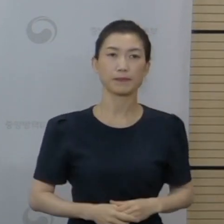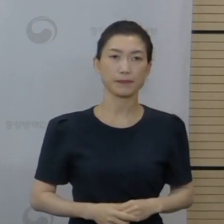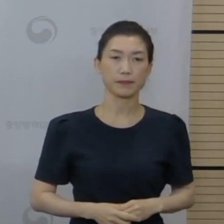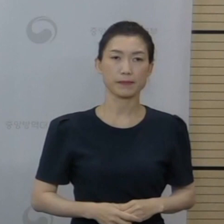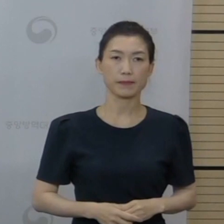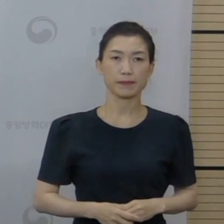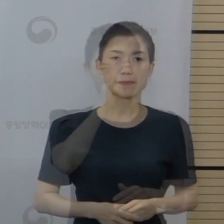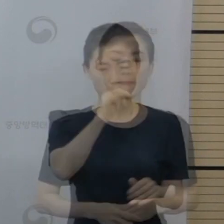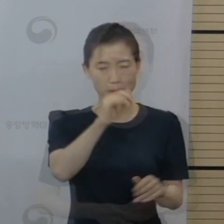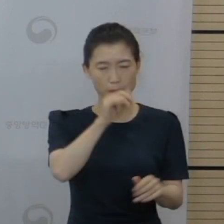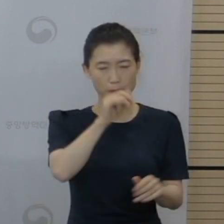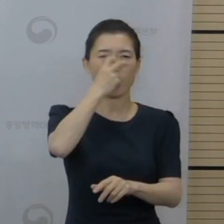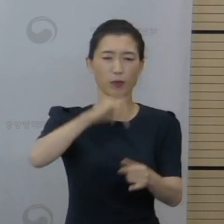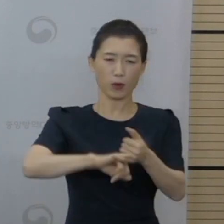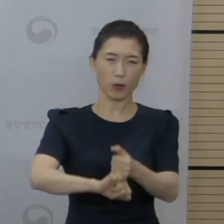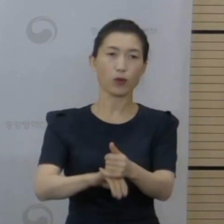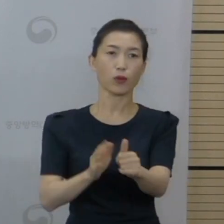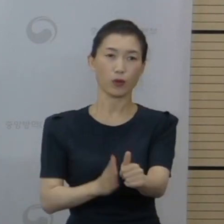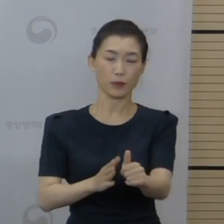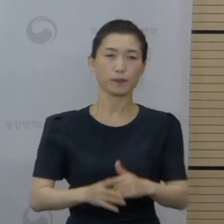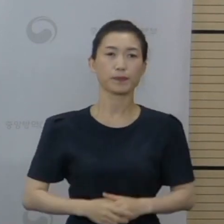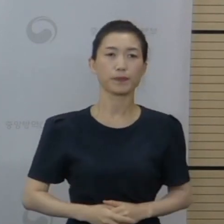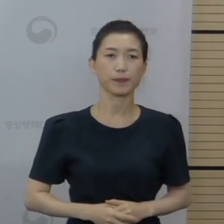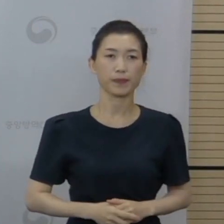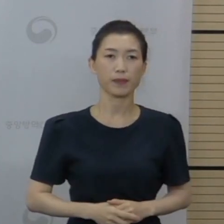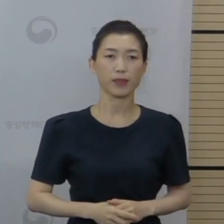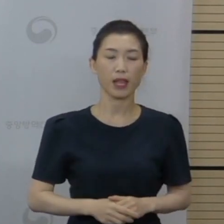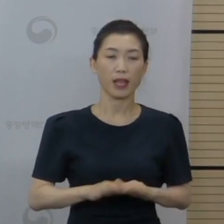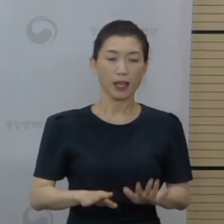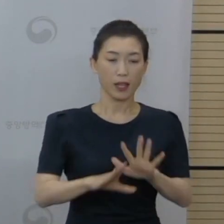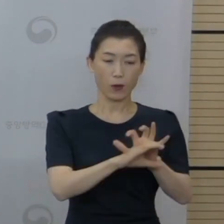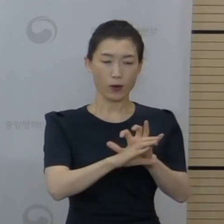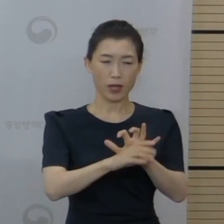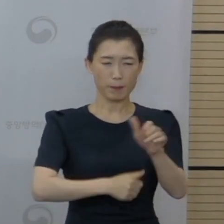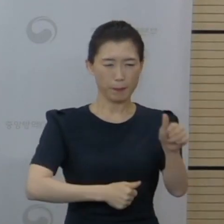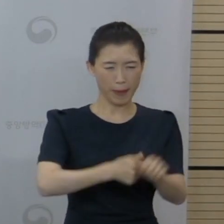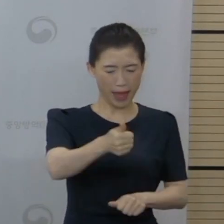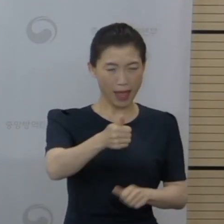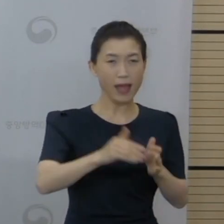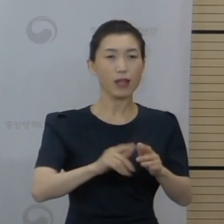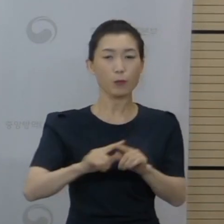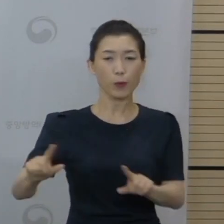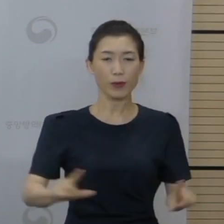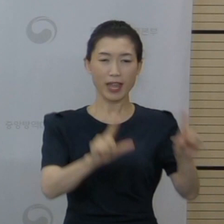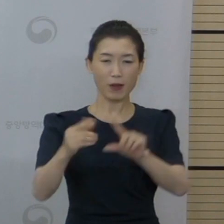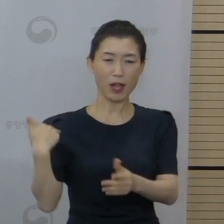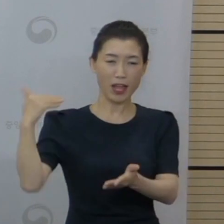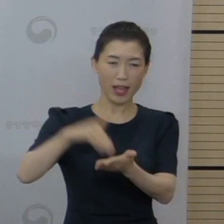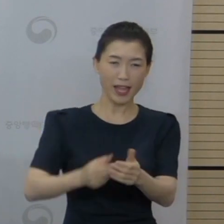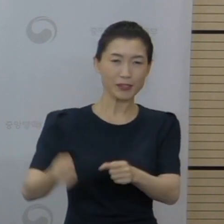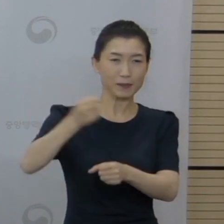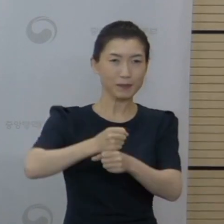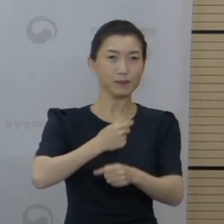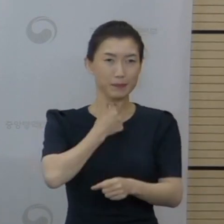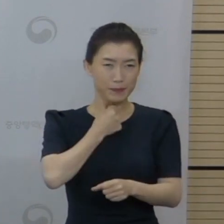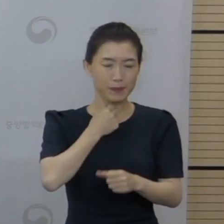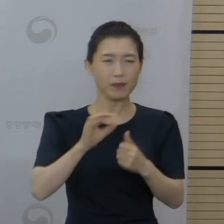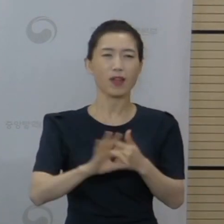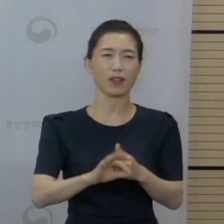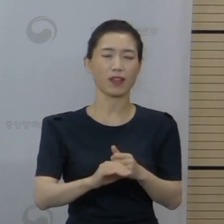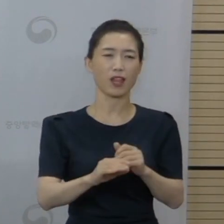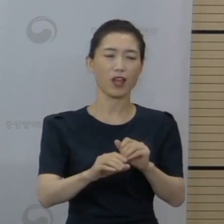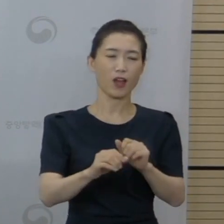드리도록 하겠습니다. 코로나를 극복하고 일상을 회복하기 위해서는 기본 방역 수칙과 예방접종 둘